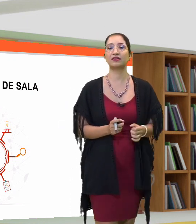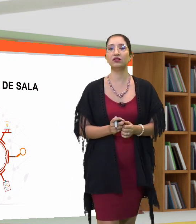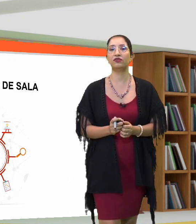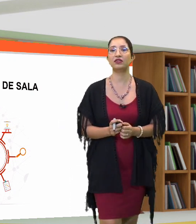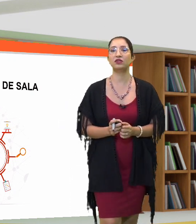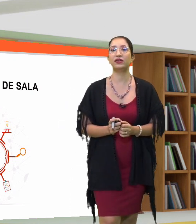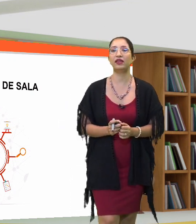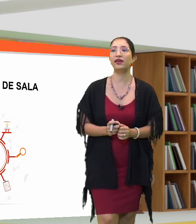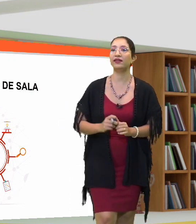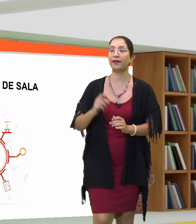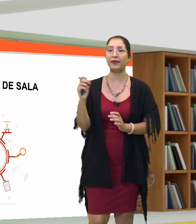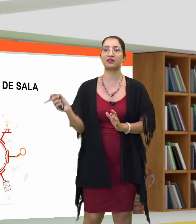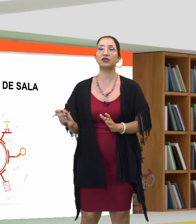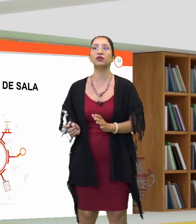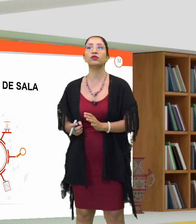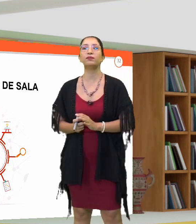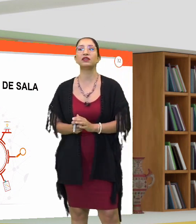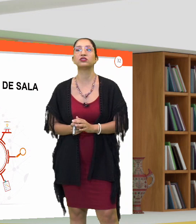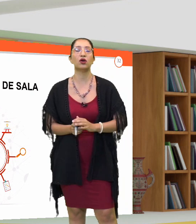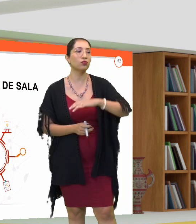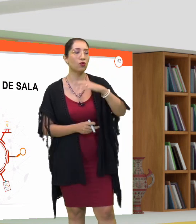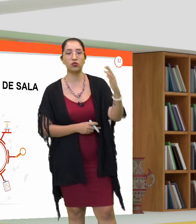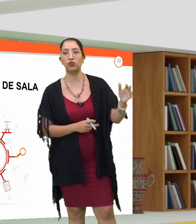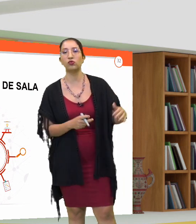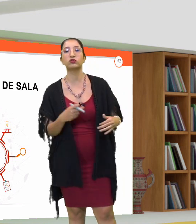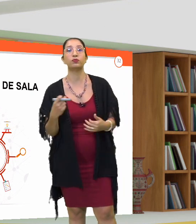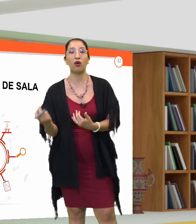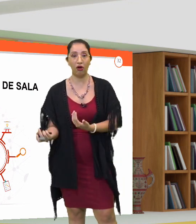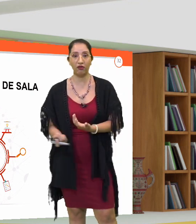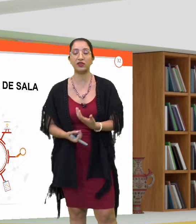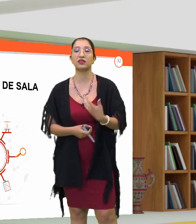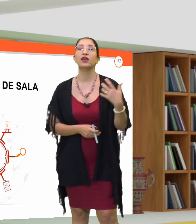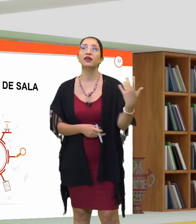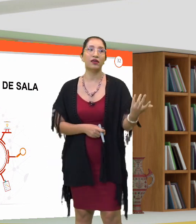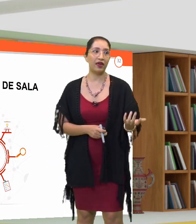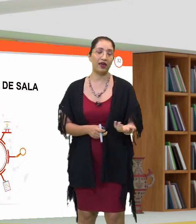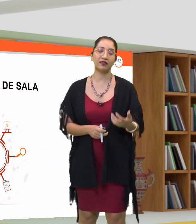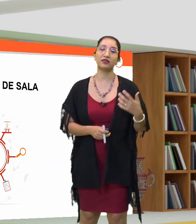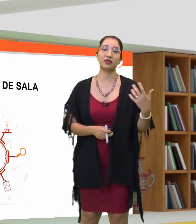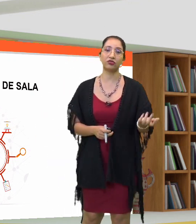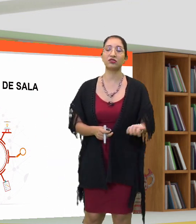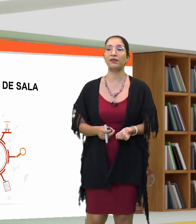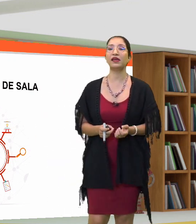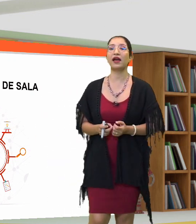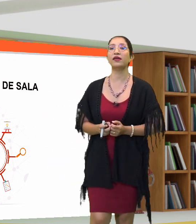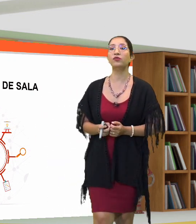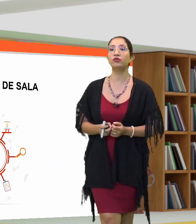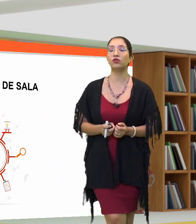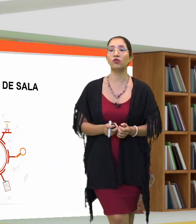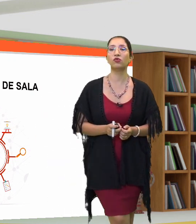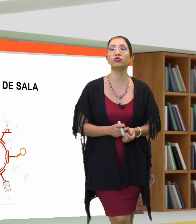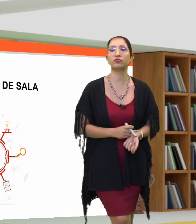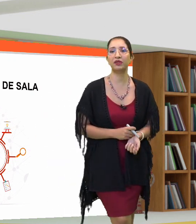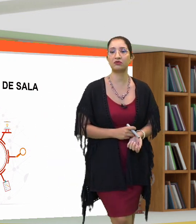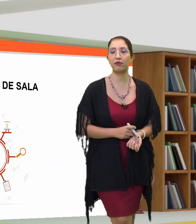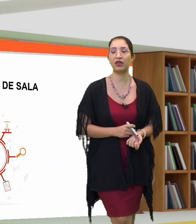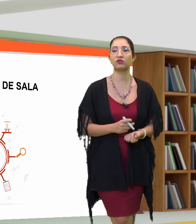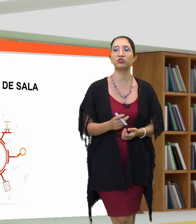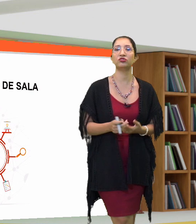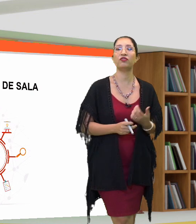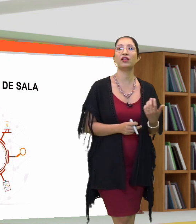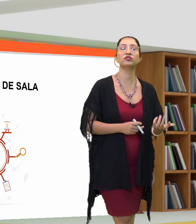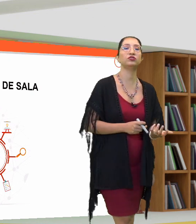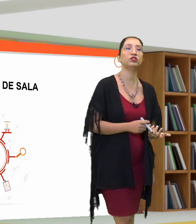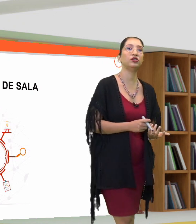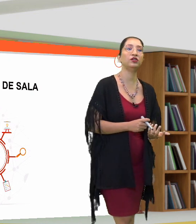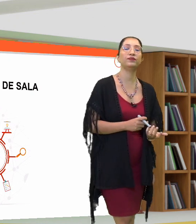aí pensando em fazer o Enem, está pensando em prestar algum concurso, provas, essas questões também caem muito em concurso, principalmente